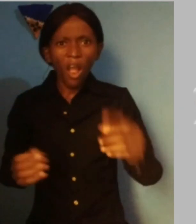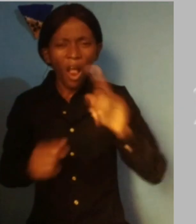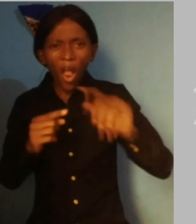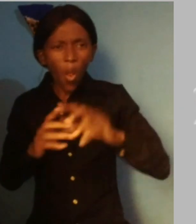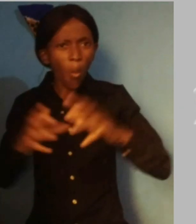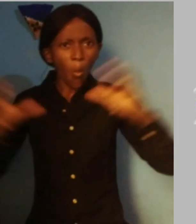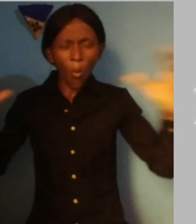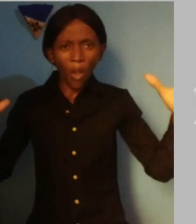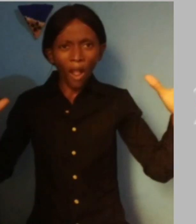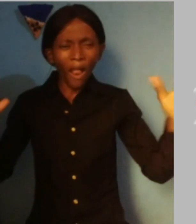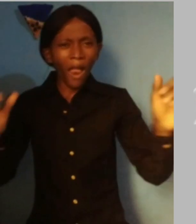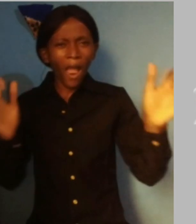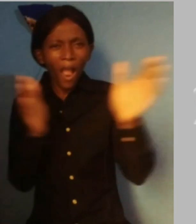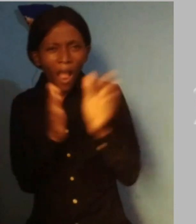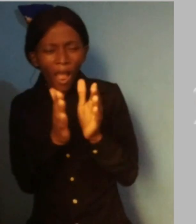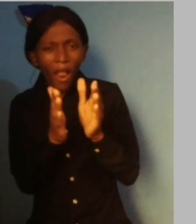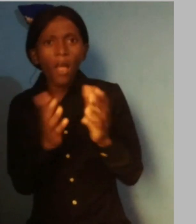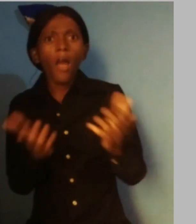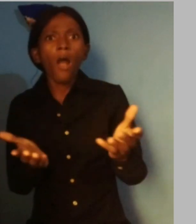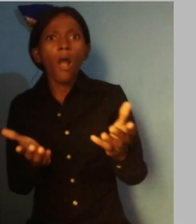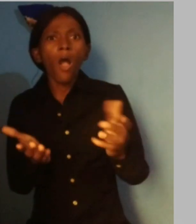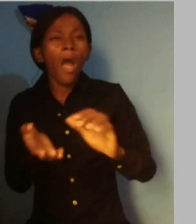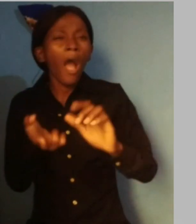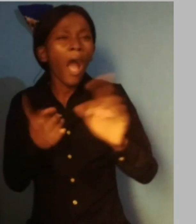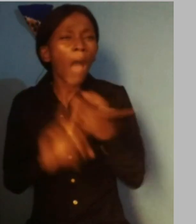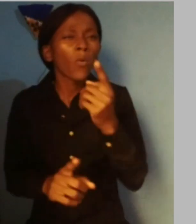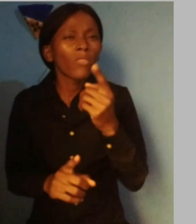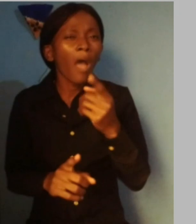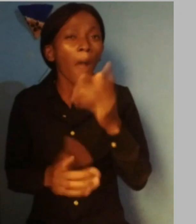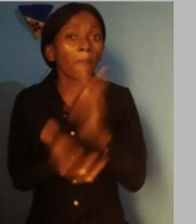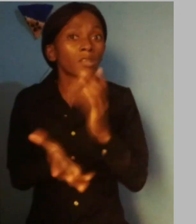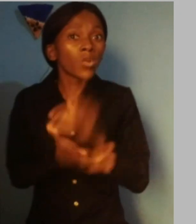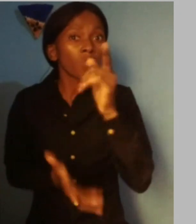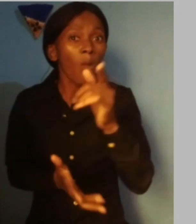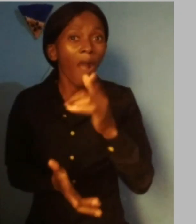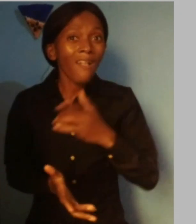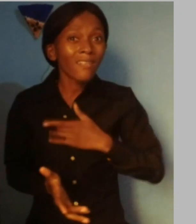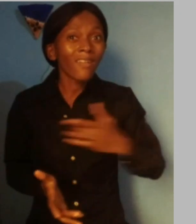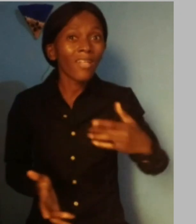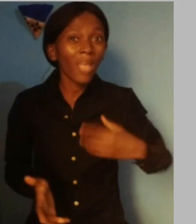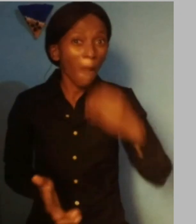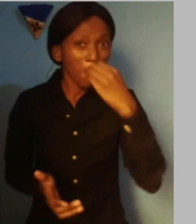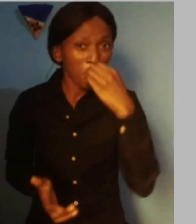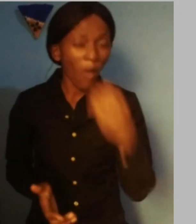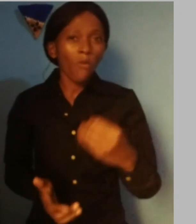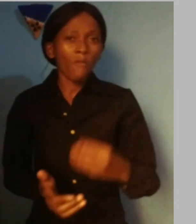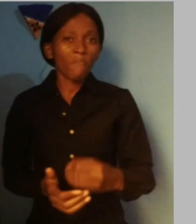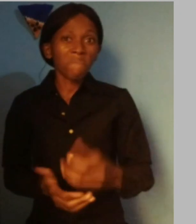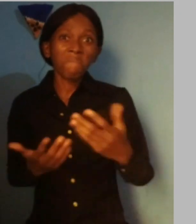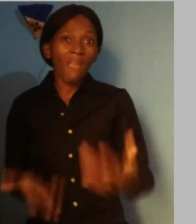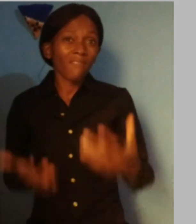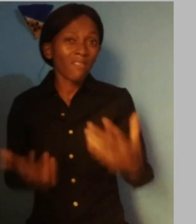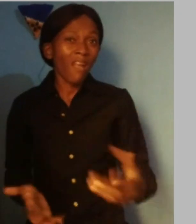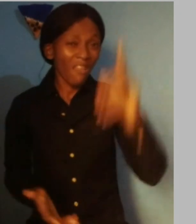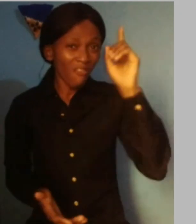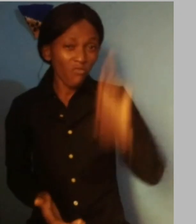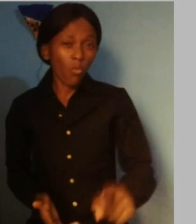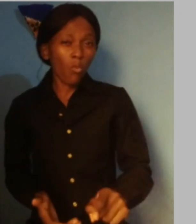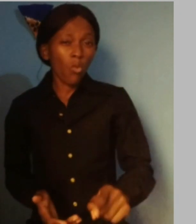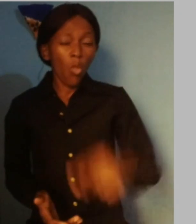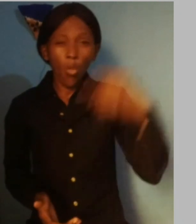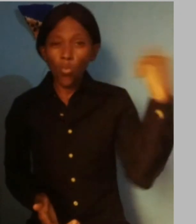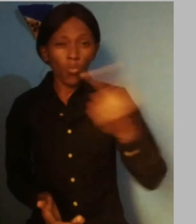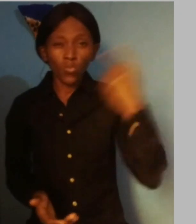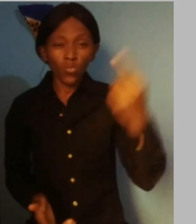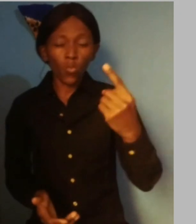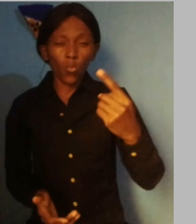sont petites. Mais quelle que soit la partie, le tout est important. Tu es en bonne santé. Alors fais ton travail désormais